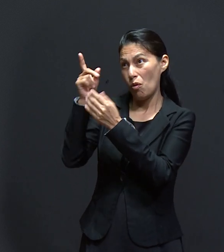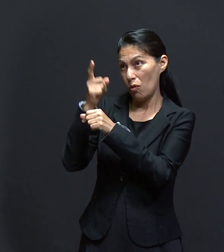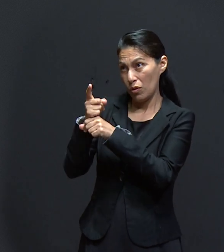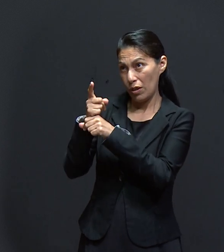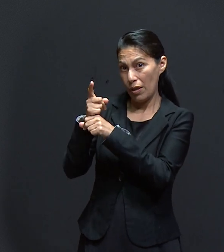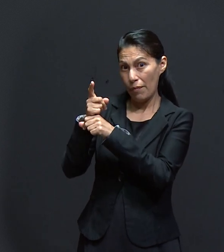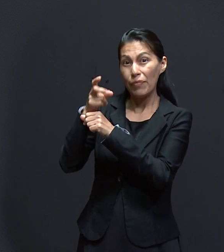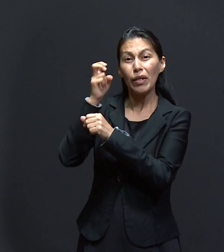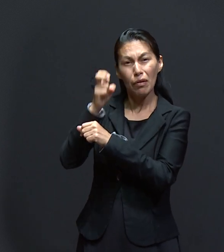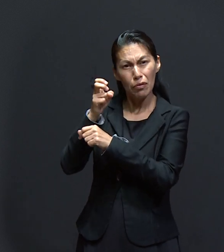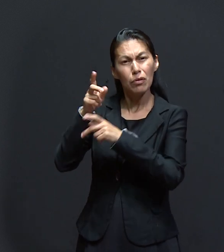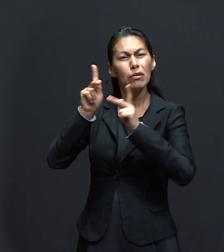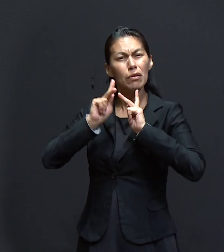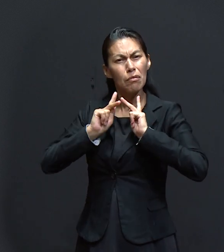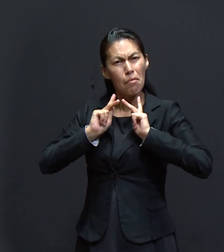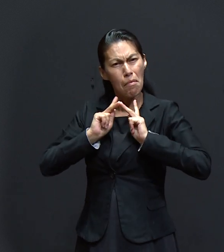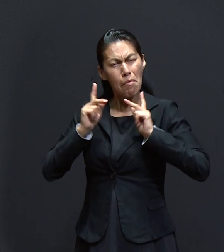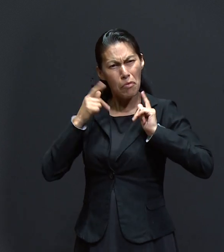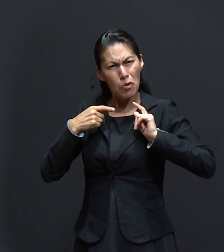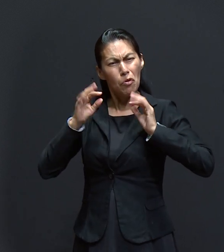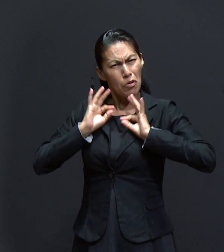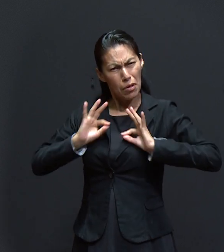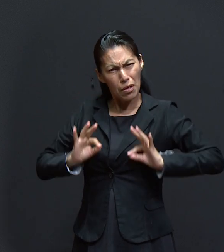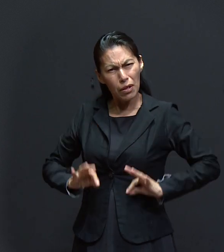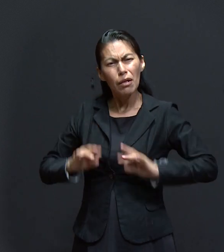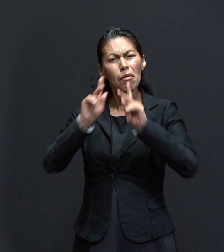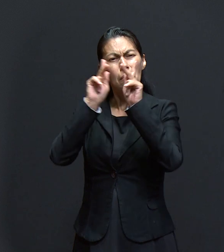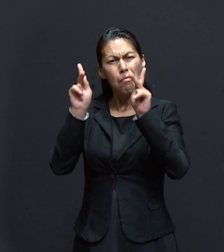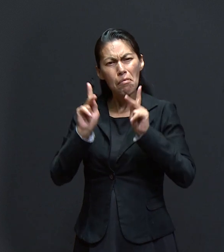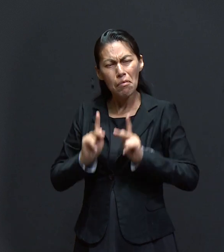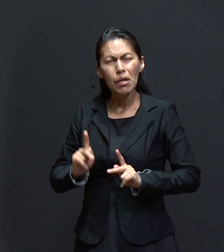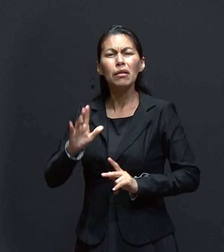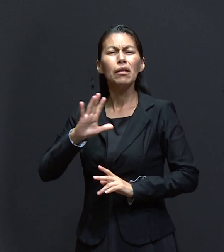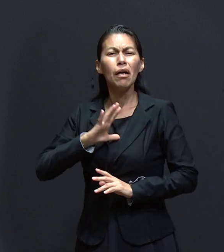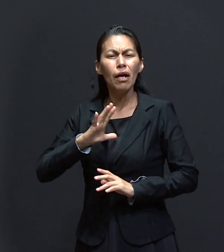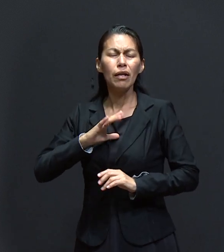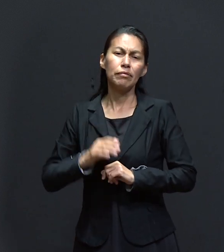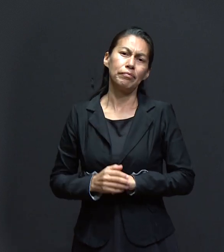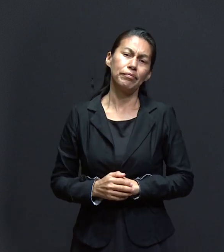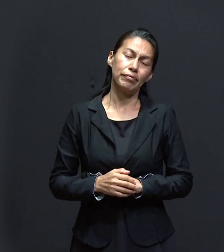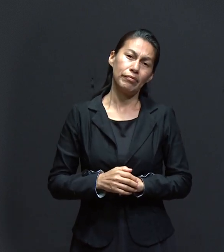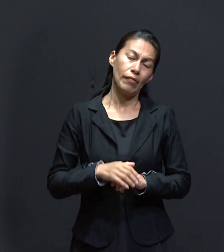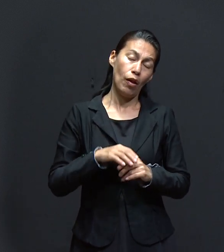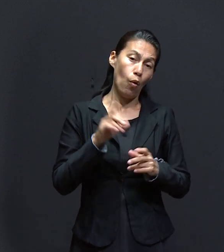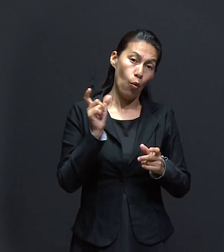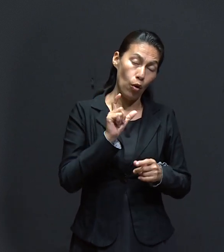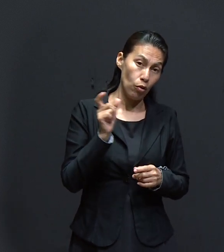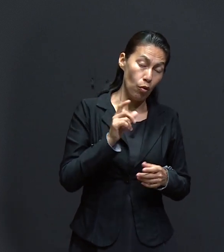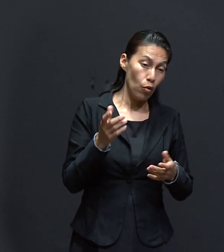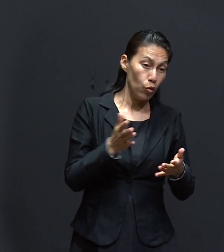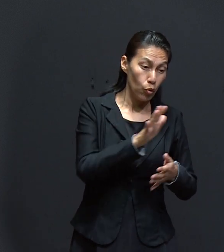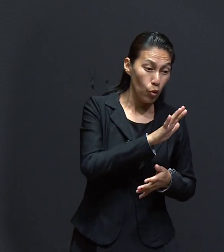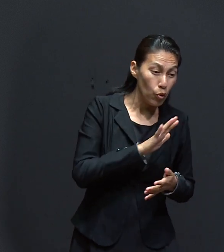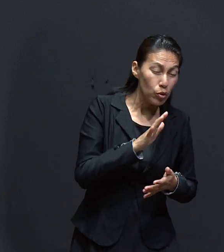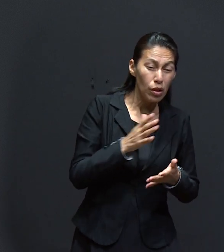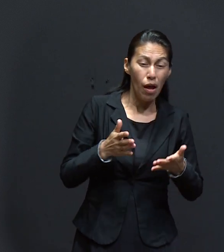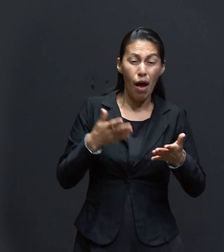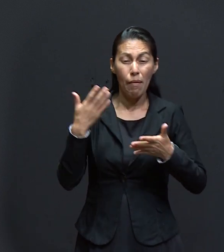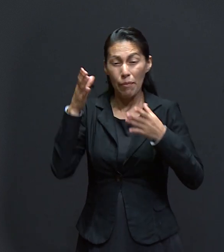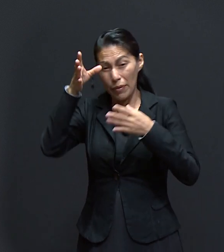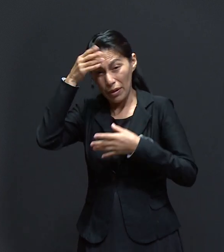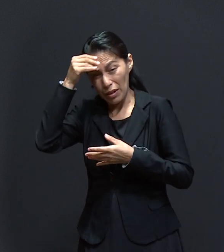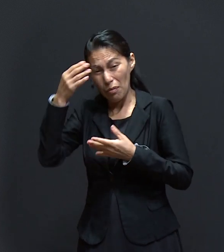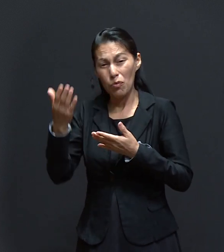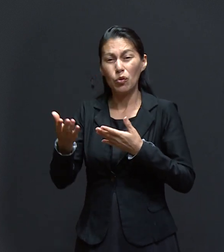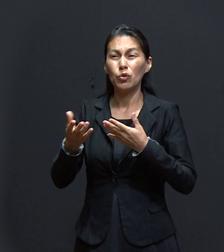a la voluntad de dios manifestada a través de la vida la enseñanza y